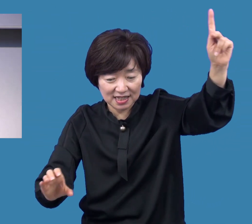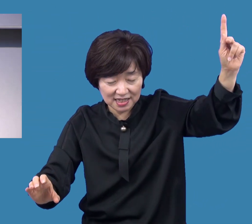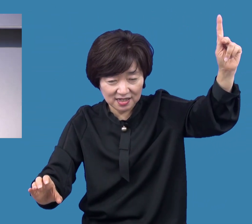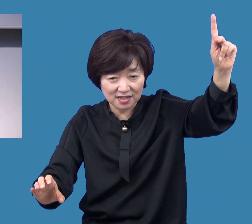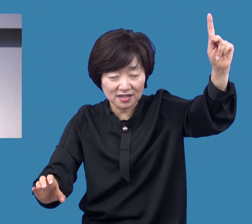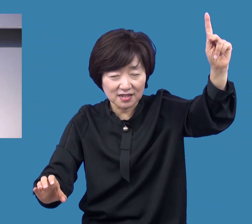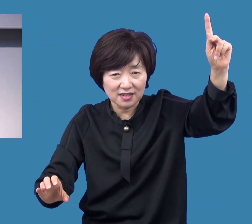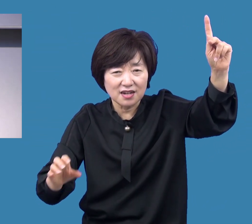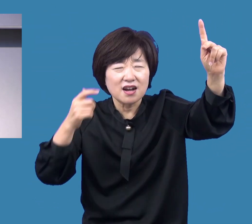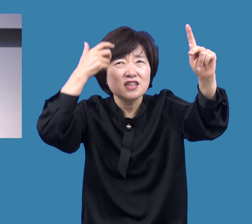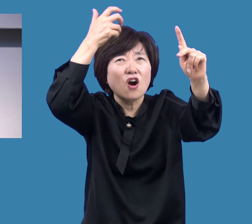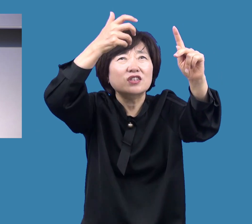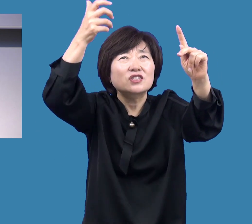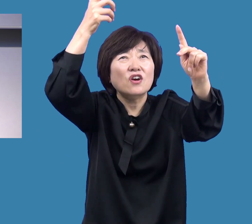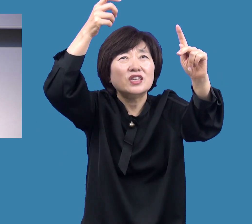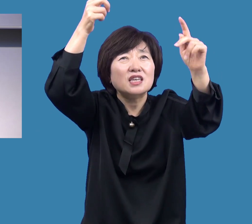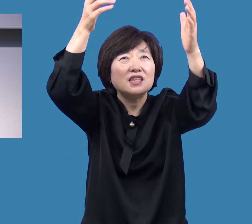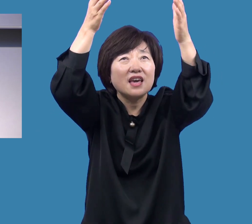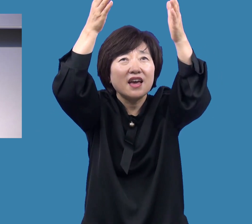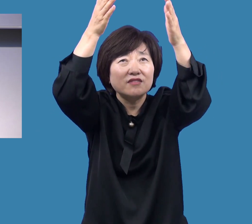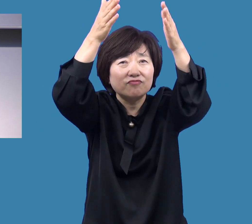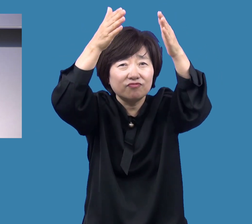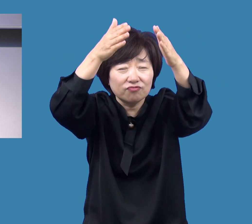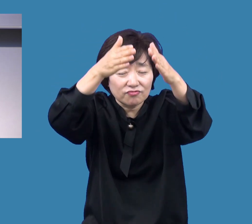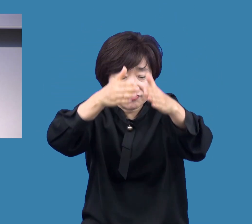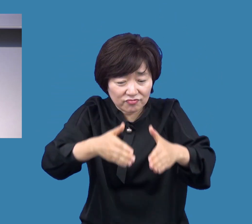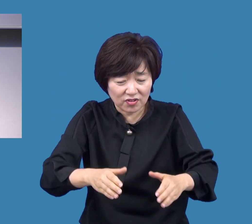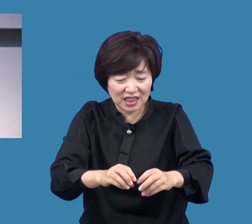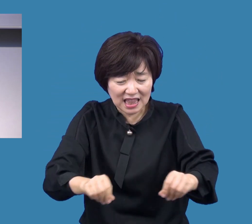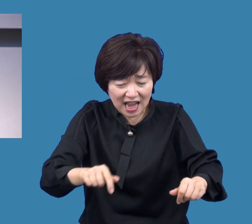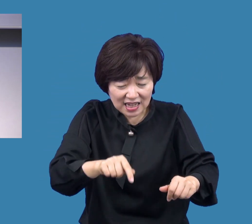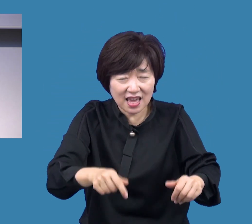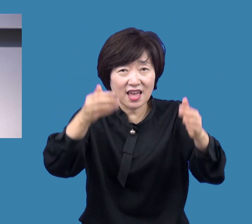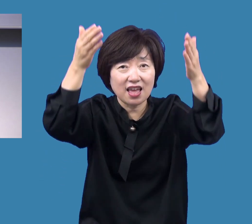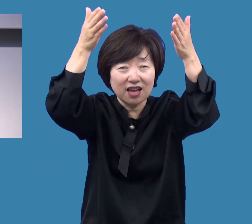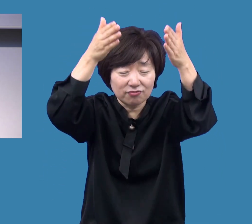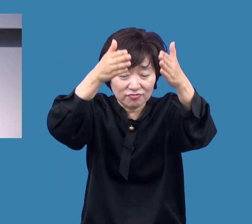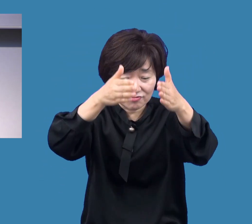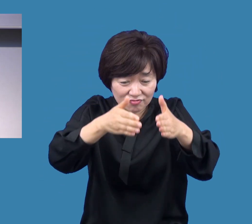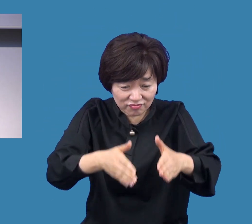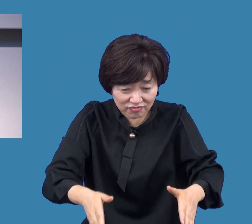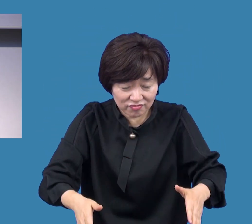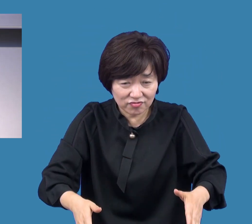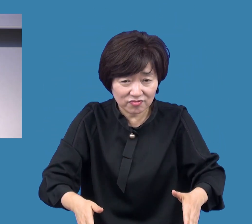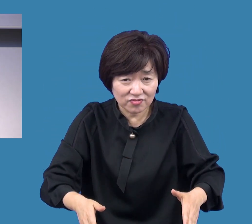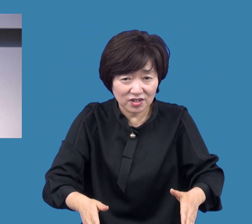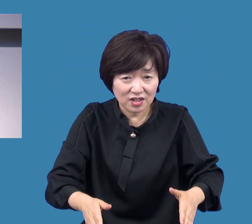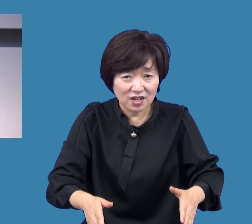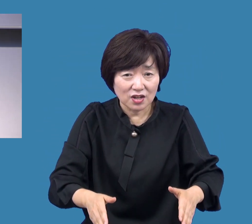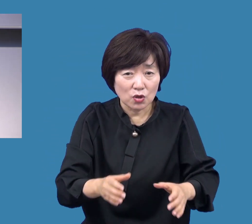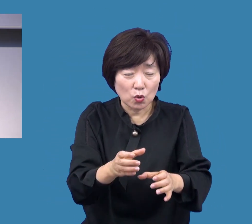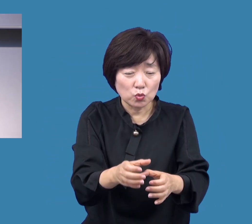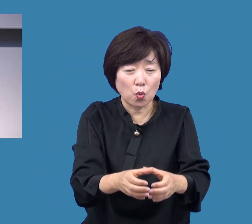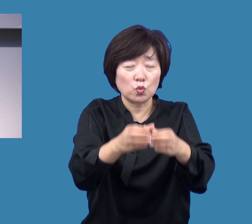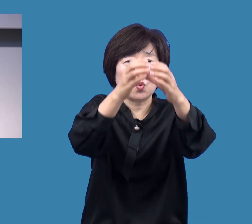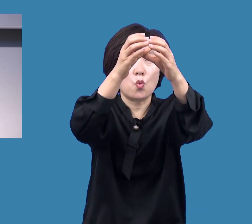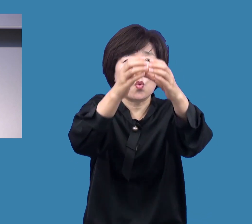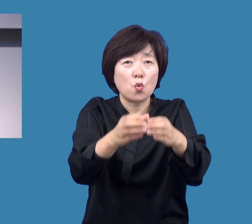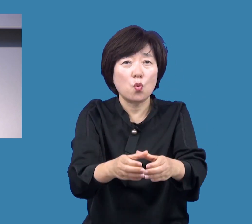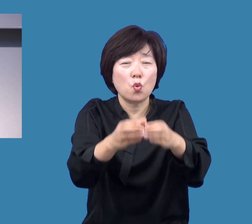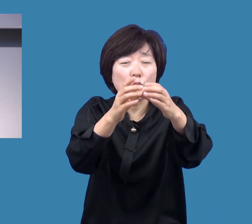세계에 속해 있는 어떤 것들이 이 세상 가운데로 들어오는 거예요. 크로노스 가운데로 들어오는데, 그러려면 통로가 있다 그랬죠. 통로가 누구의?